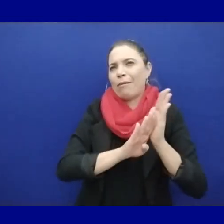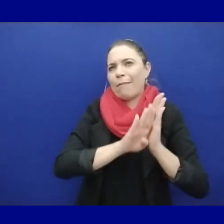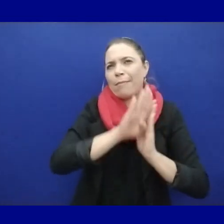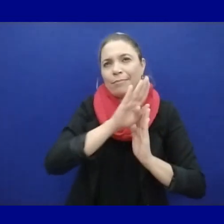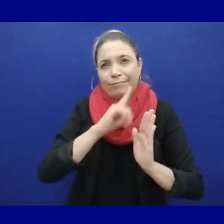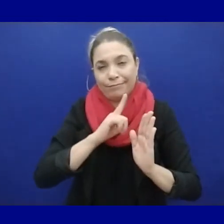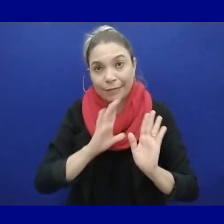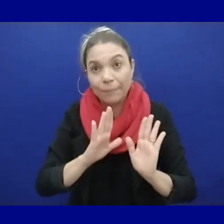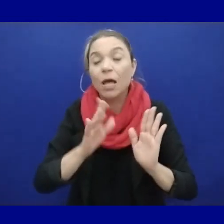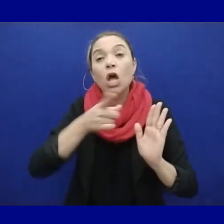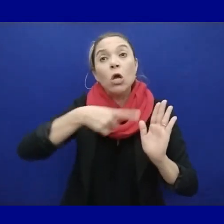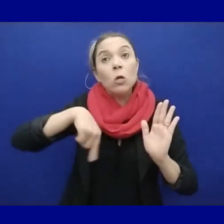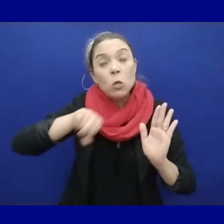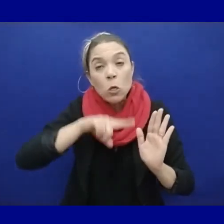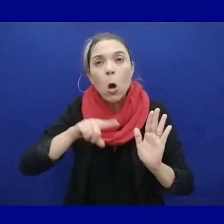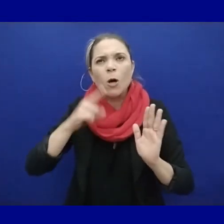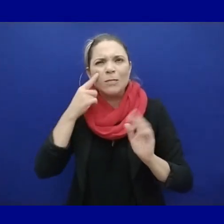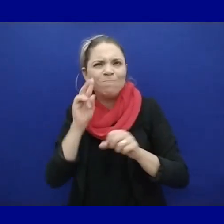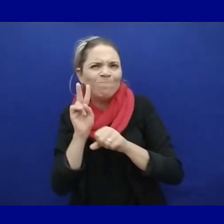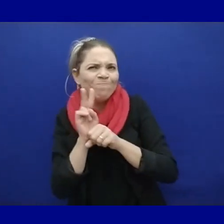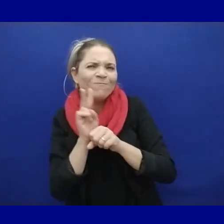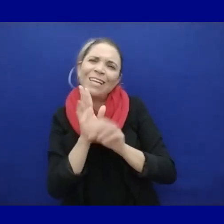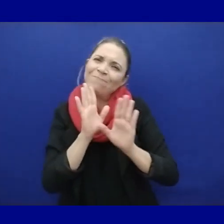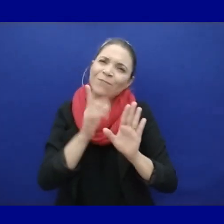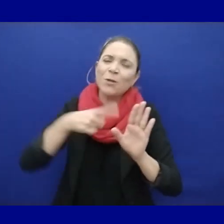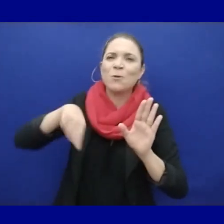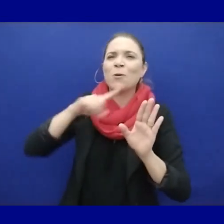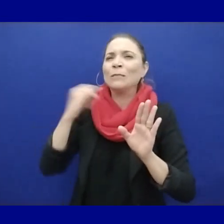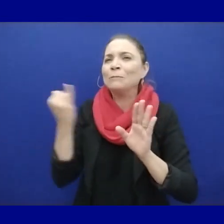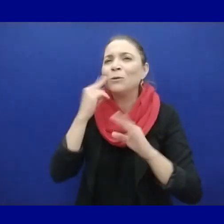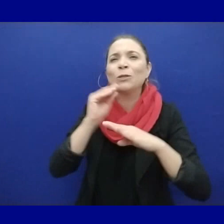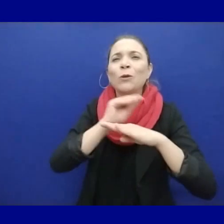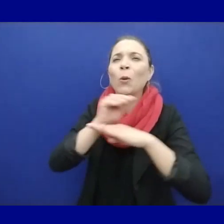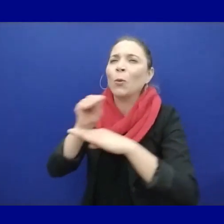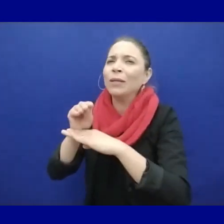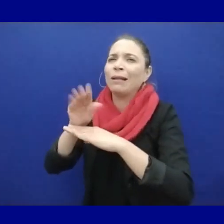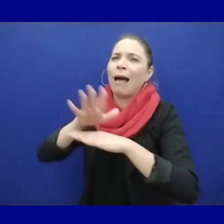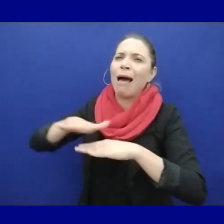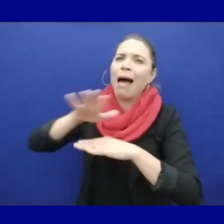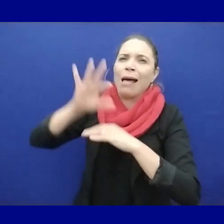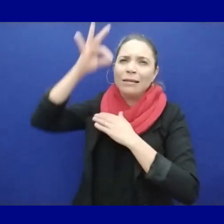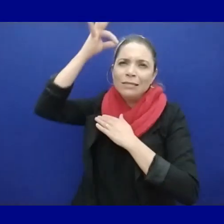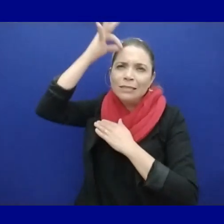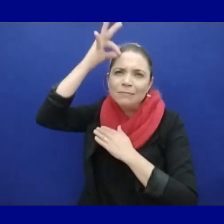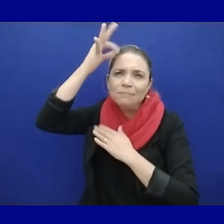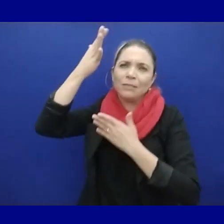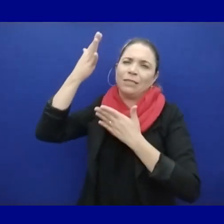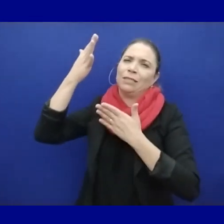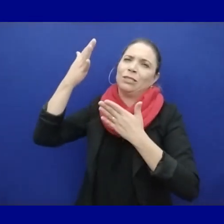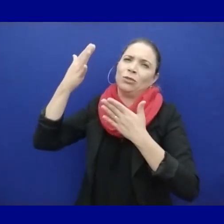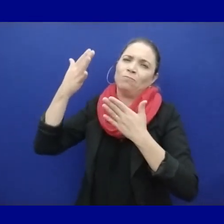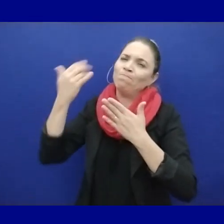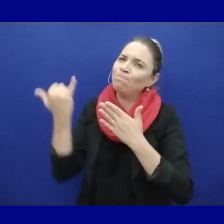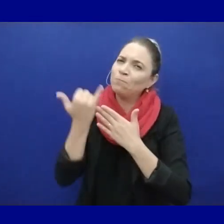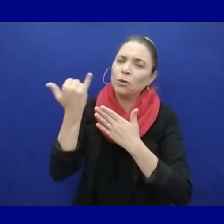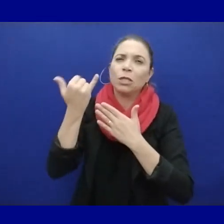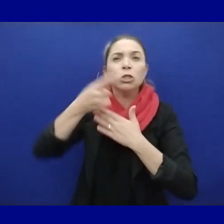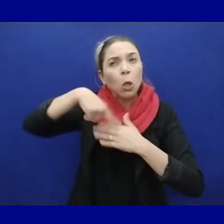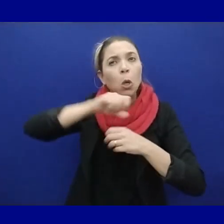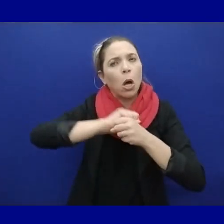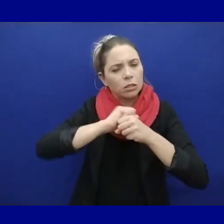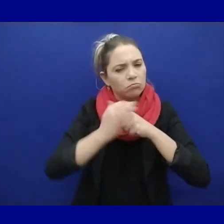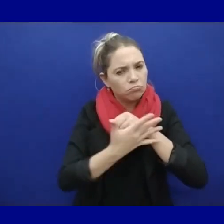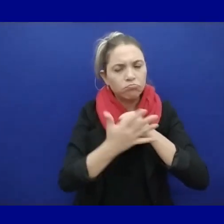dias, considerando que a assistência espiritual e social prestada pela Igreja tem sido mantidas neste período